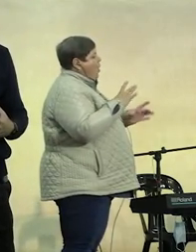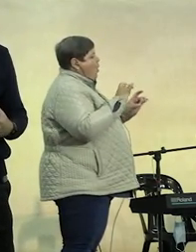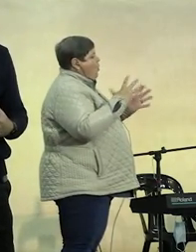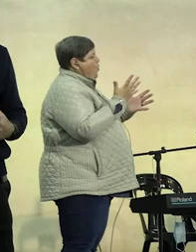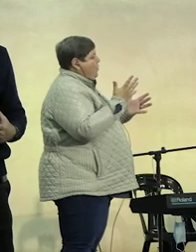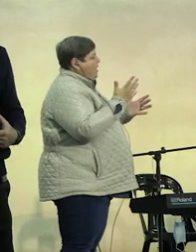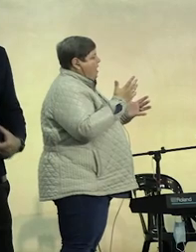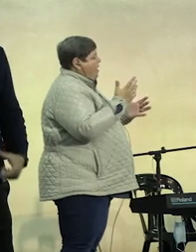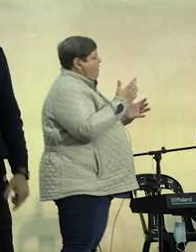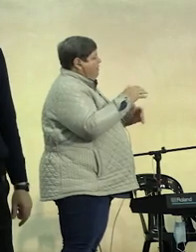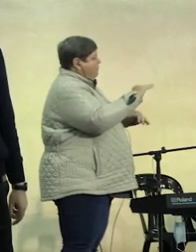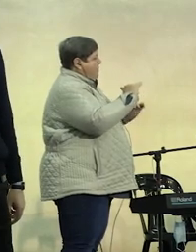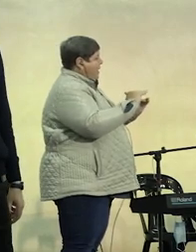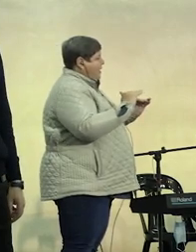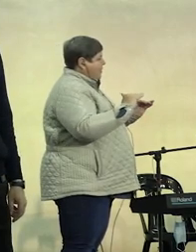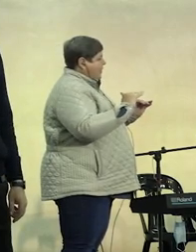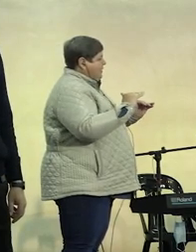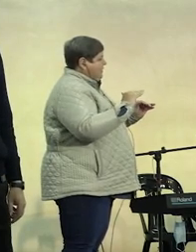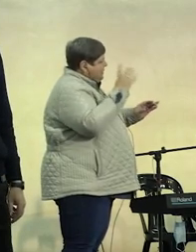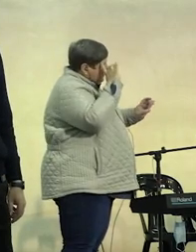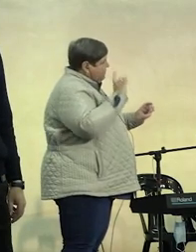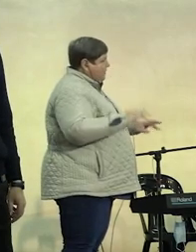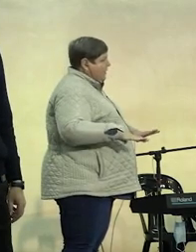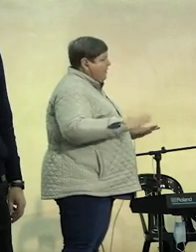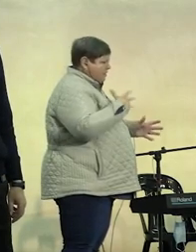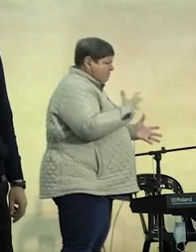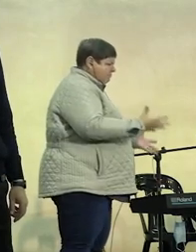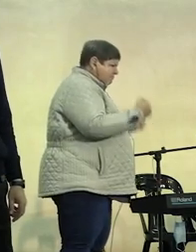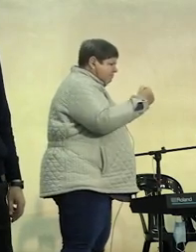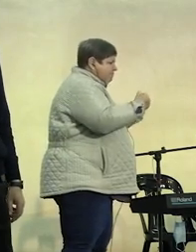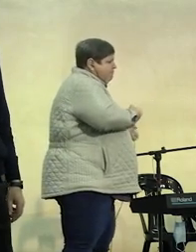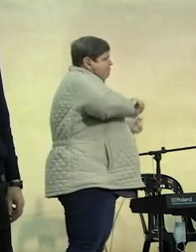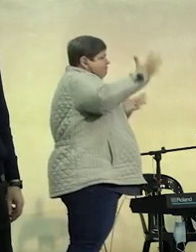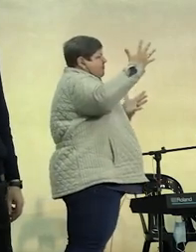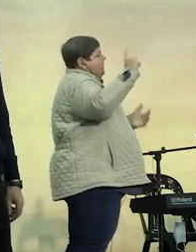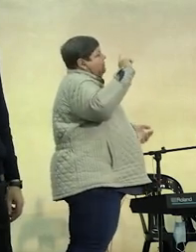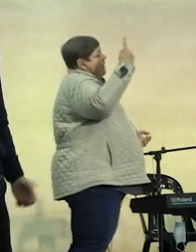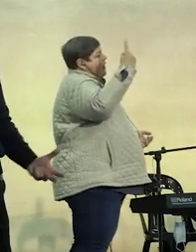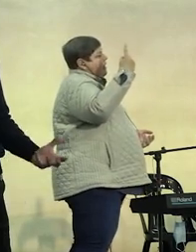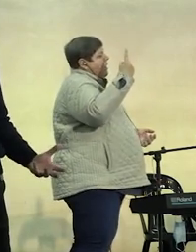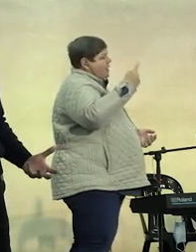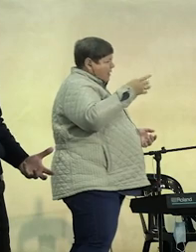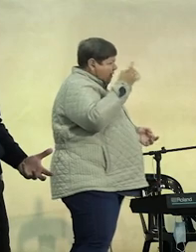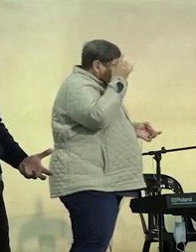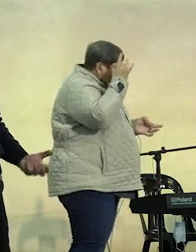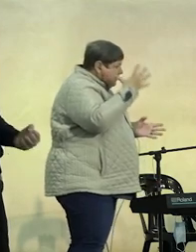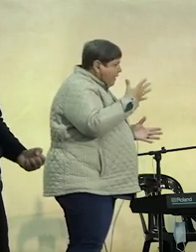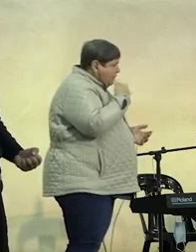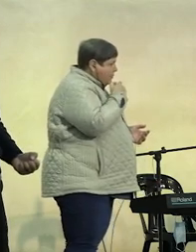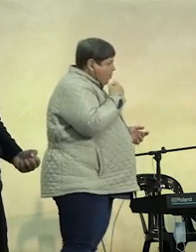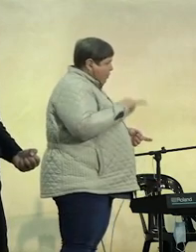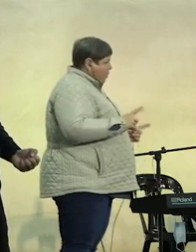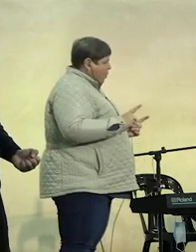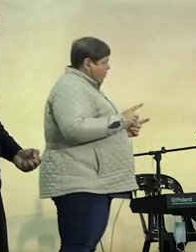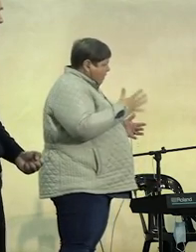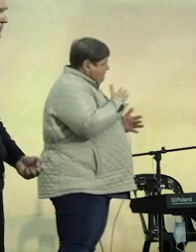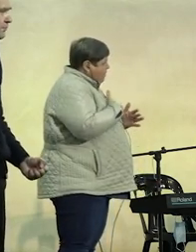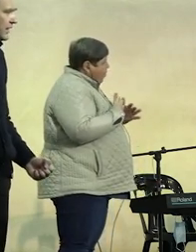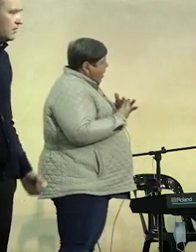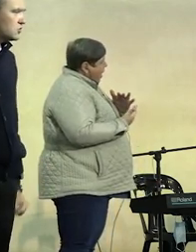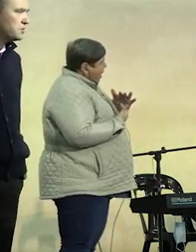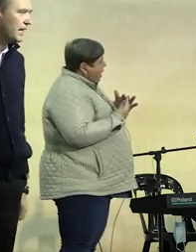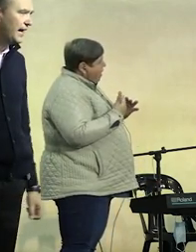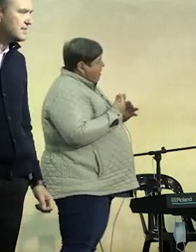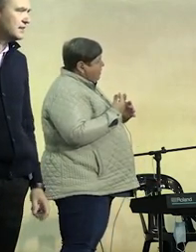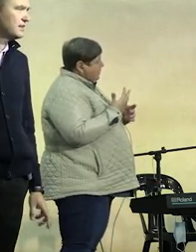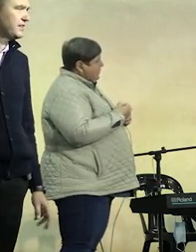my en jou hart wees om te sê, ons moet die volgende generasie vir Jesus wen. Voel julle dit? Hoor julle dit vanoggend? Ervaar julle dit vanoggend om te sê,